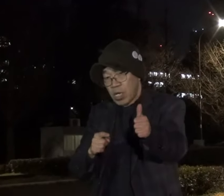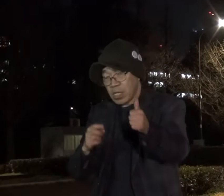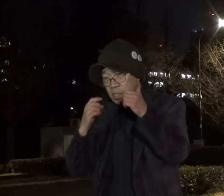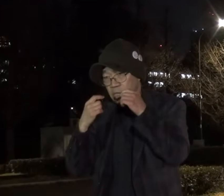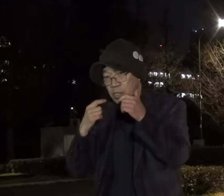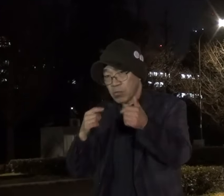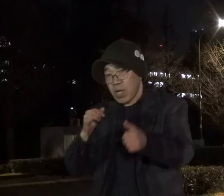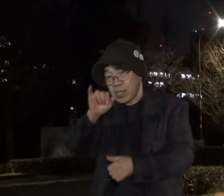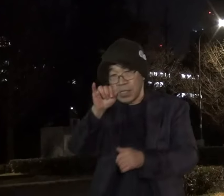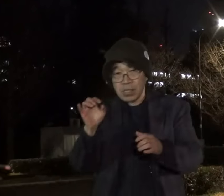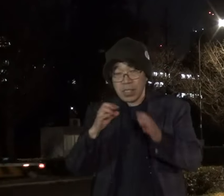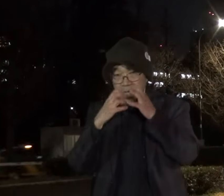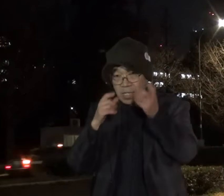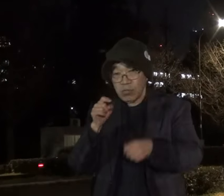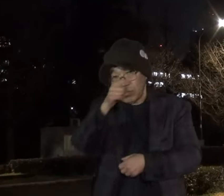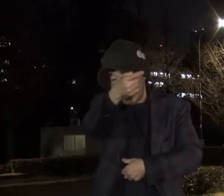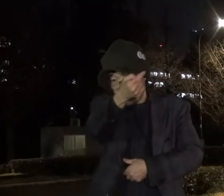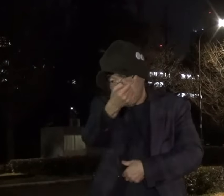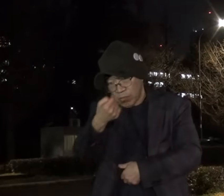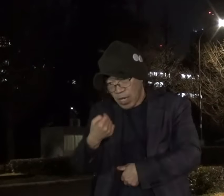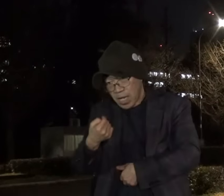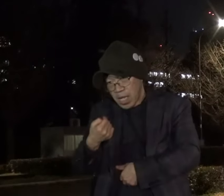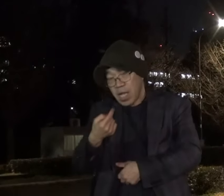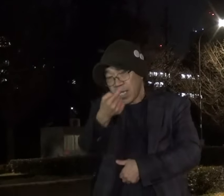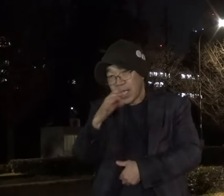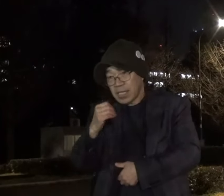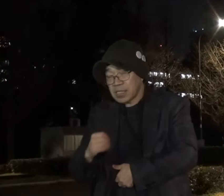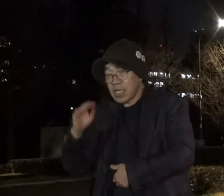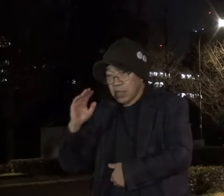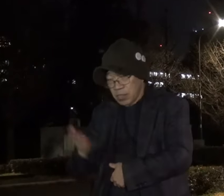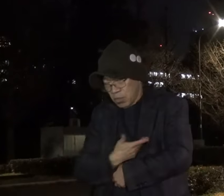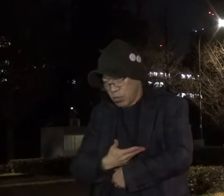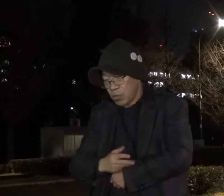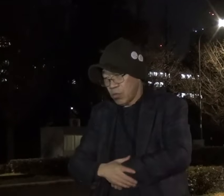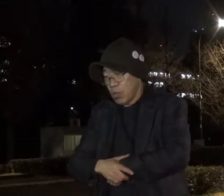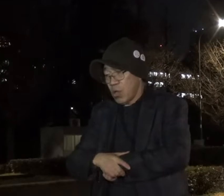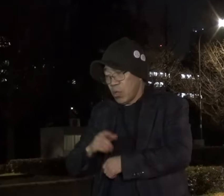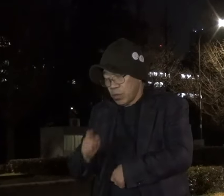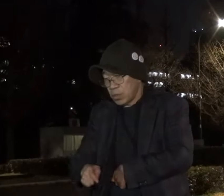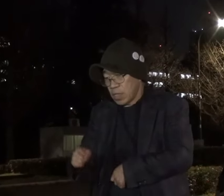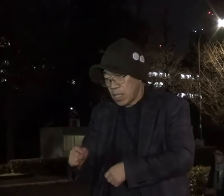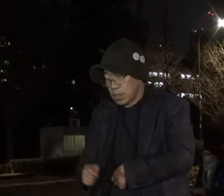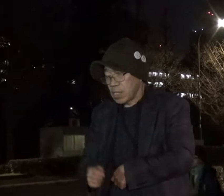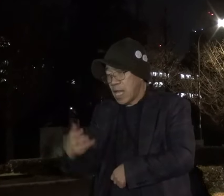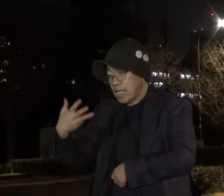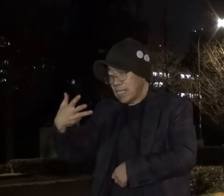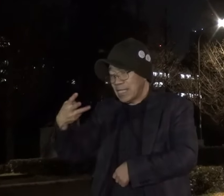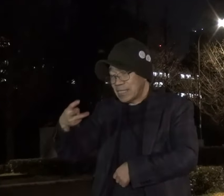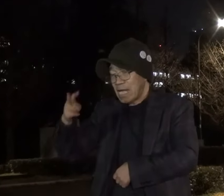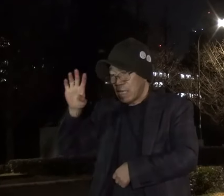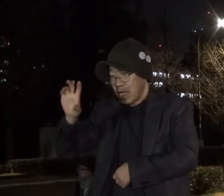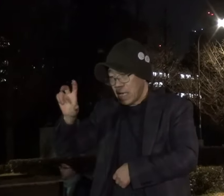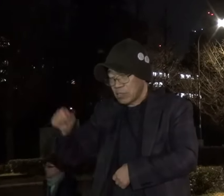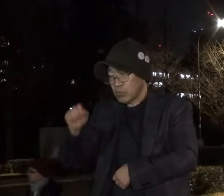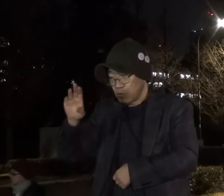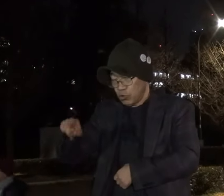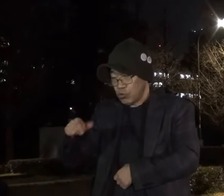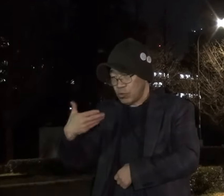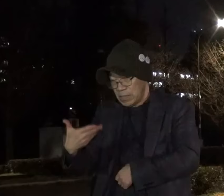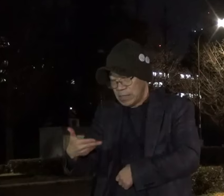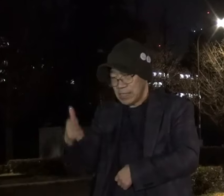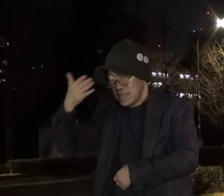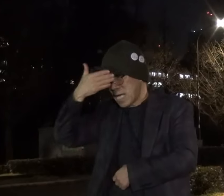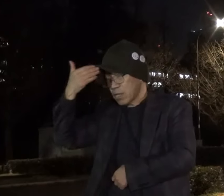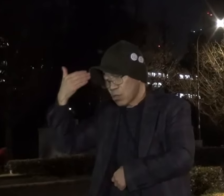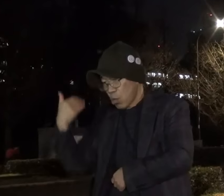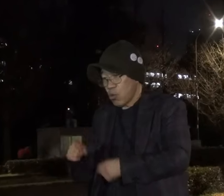が、福島県になかなか戻れず、避難所で再会できたのは3月19日になってからでした。事故があ